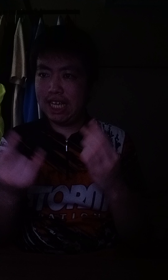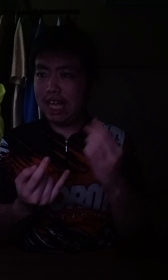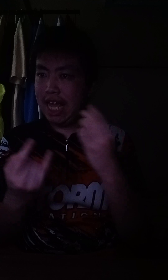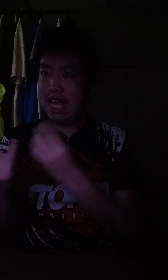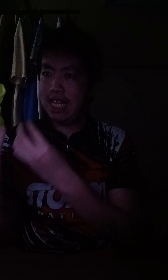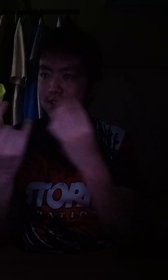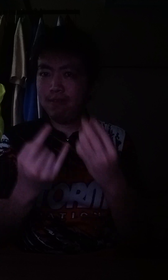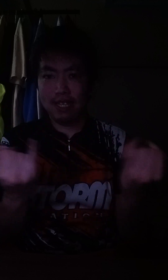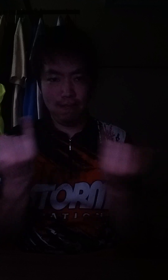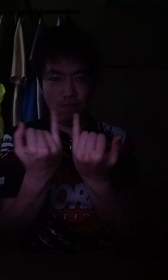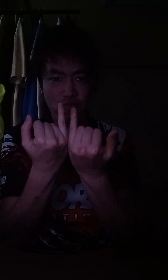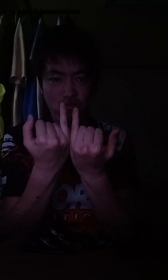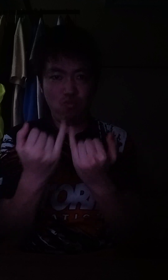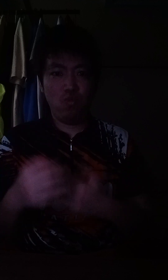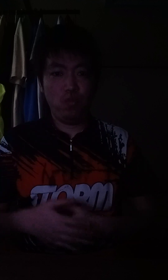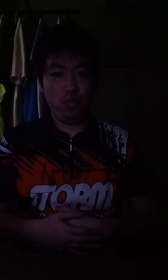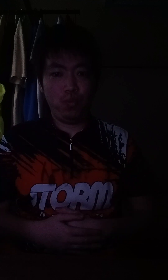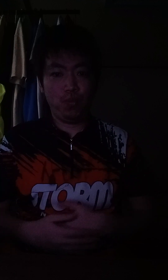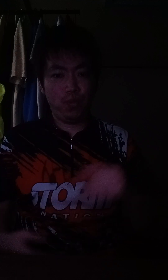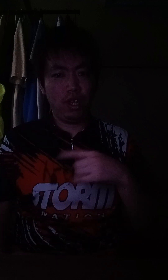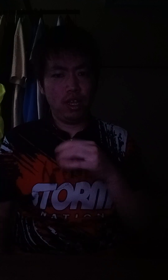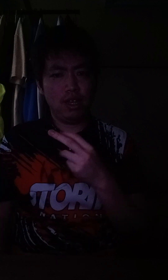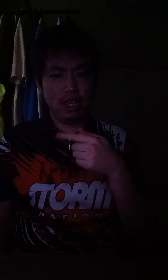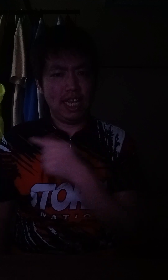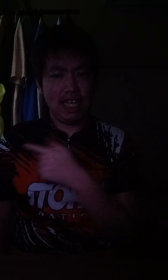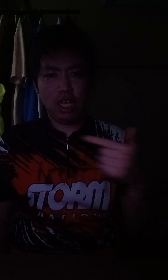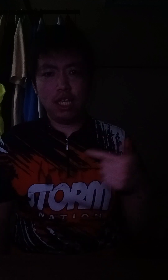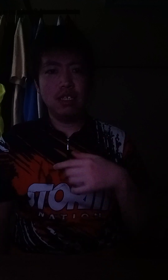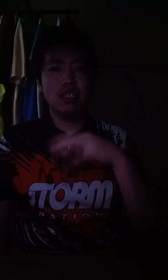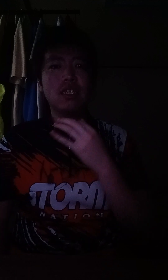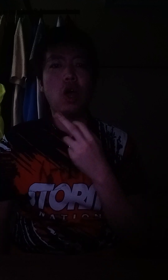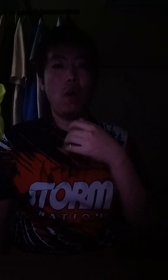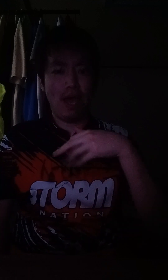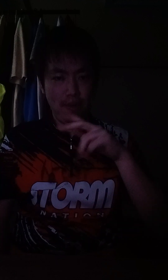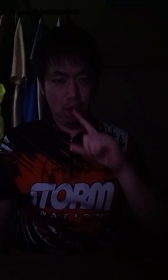린지 부부. 이 두 사람도 소아암을 이겨낸 서바이버입니다.